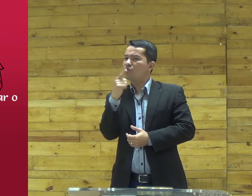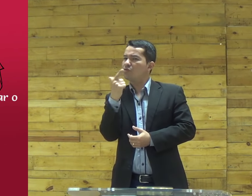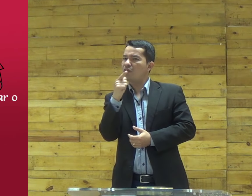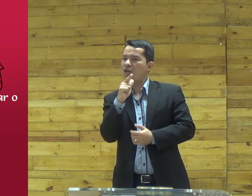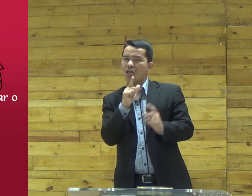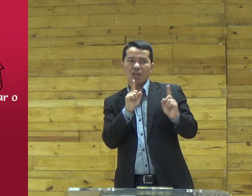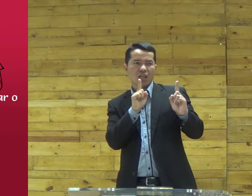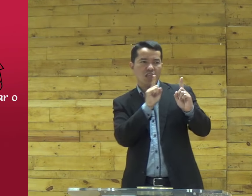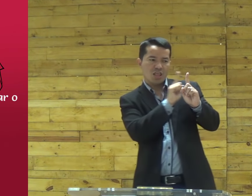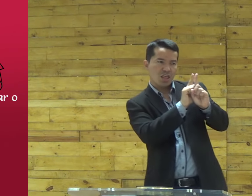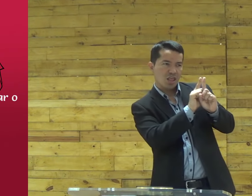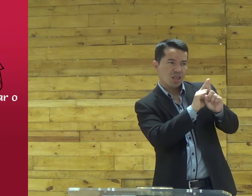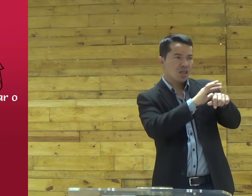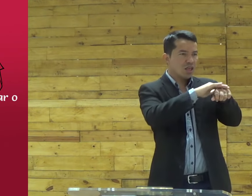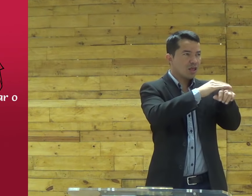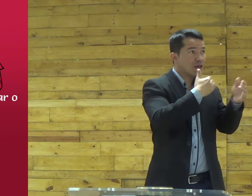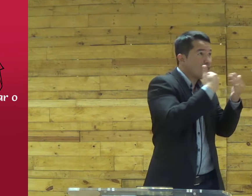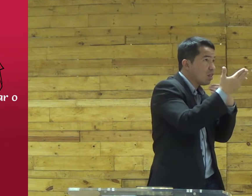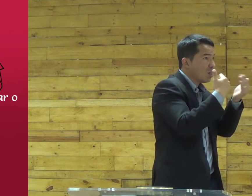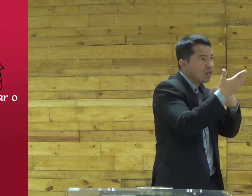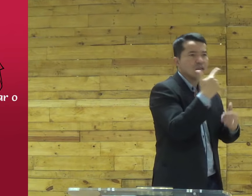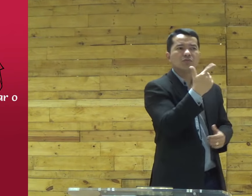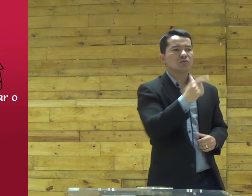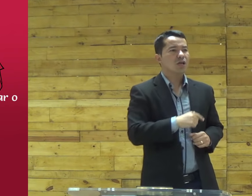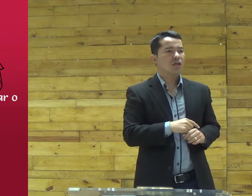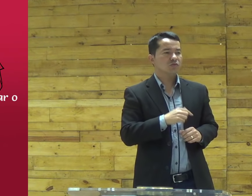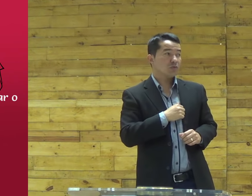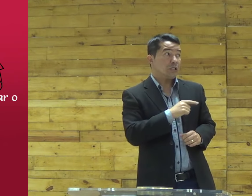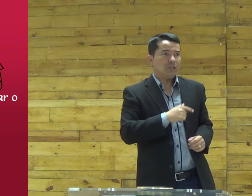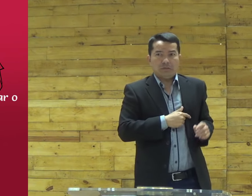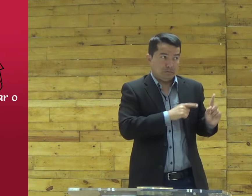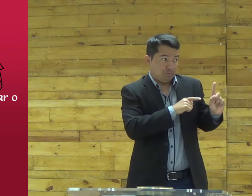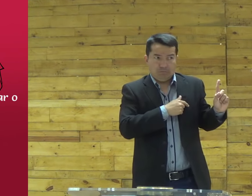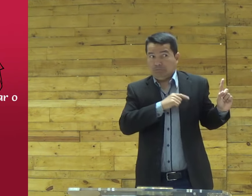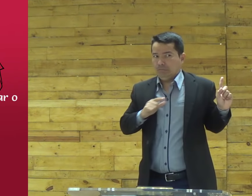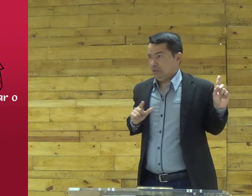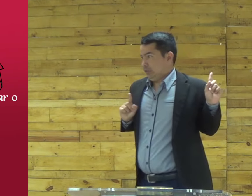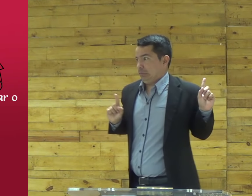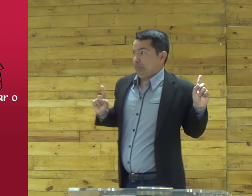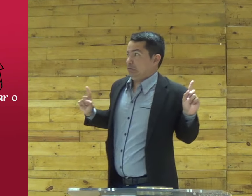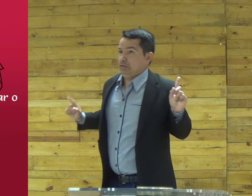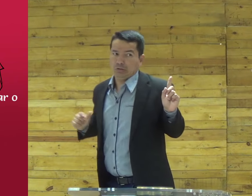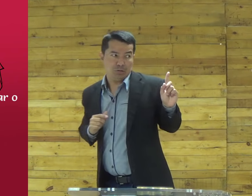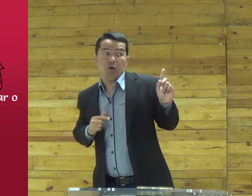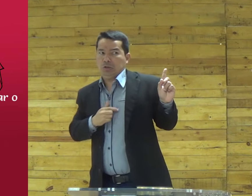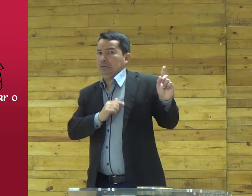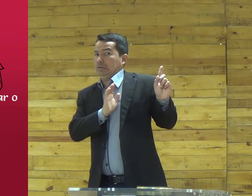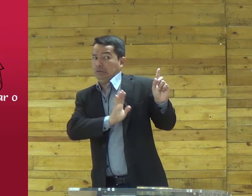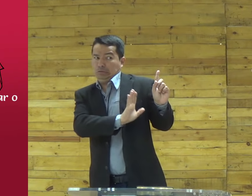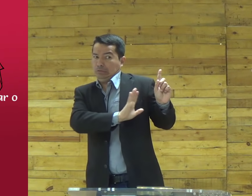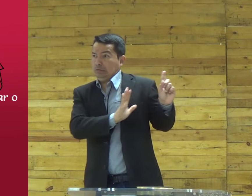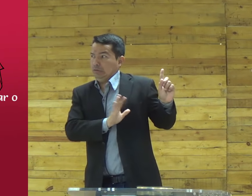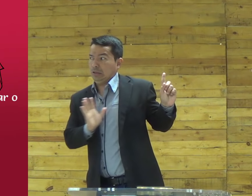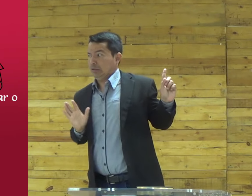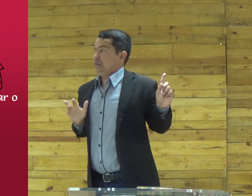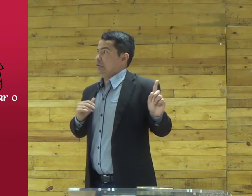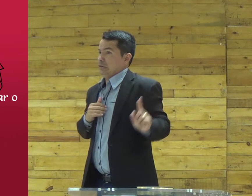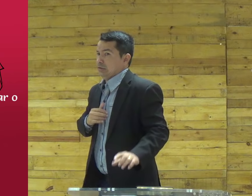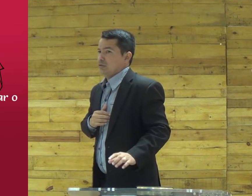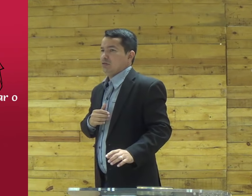surdos que são mais são adultos mesmo, quando vem esse surdos se afastam.